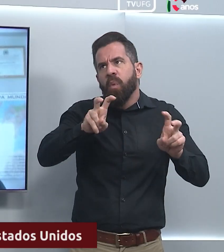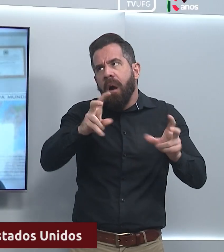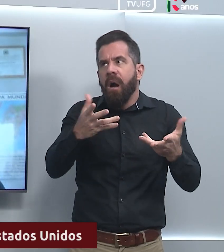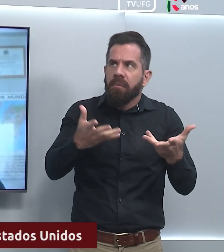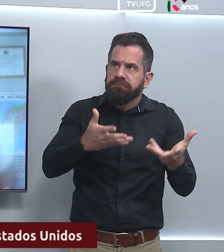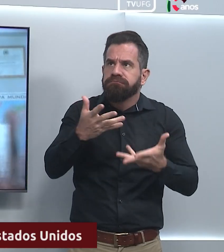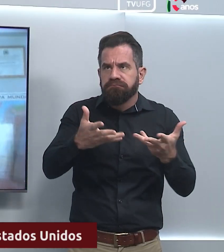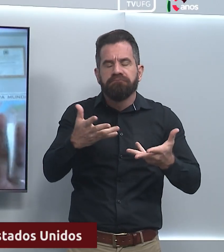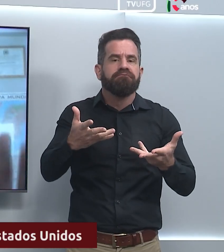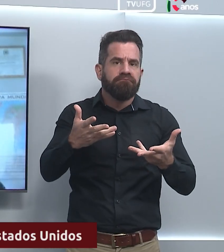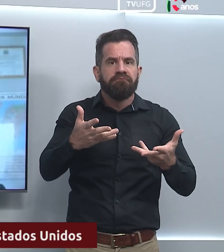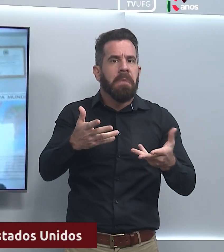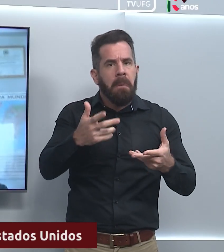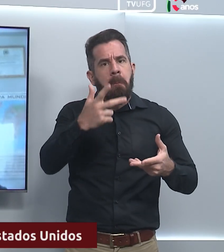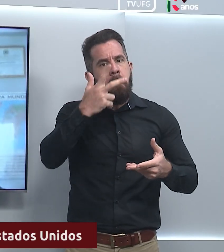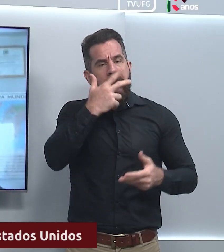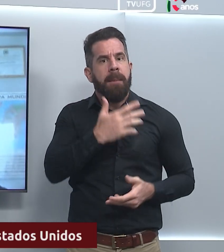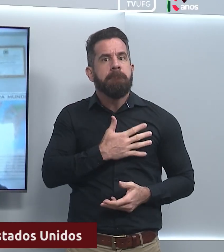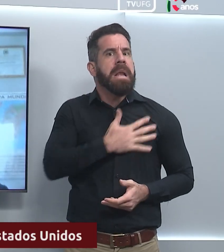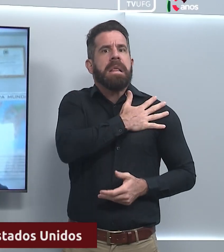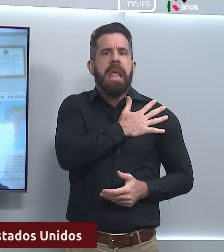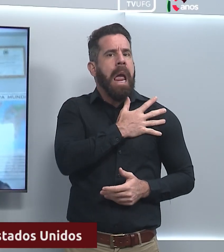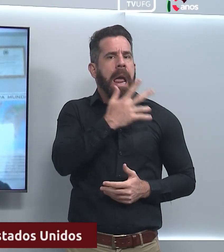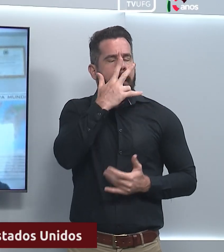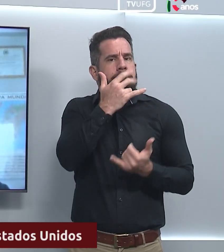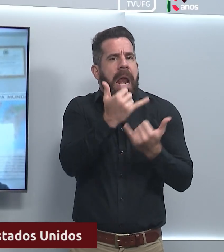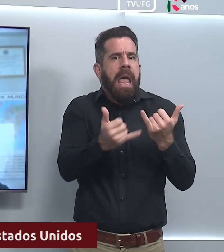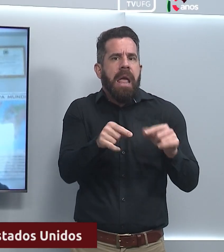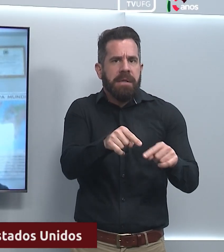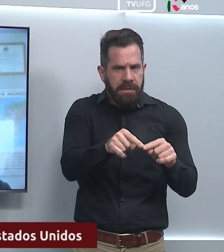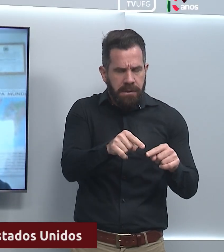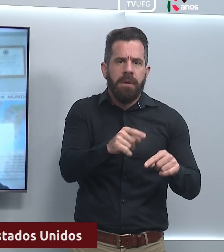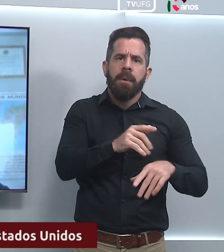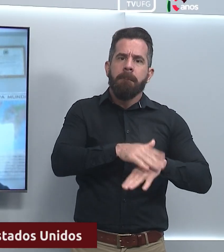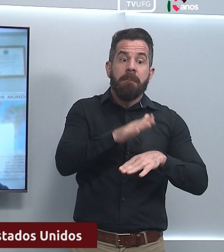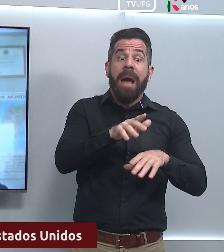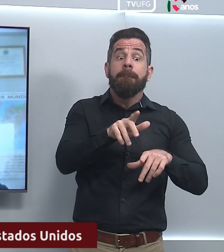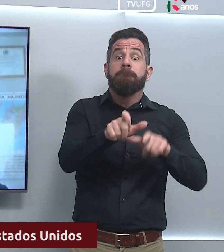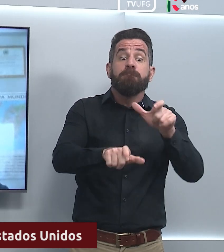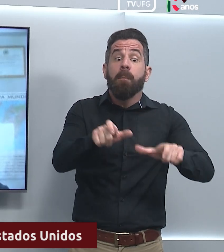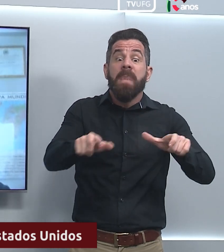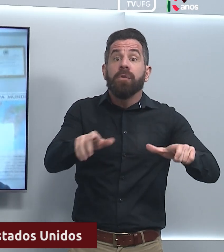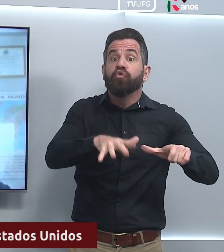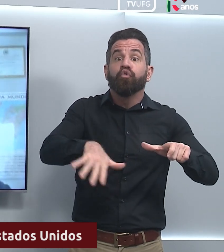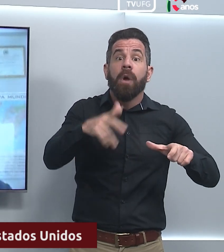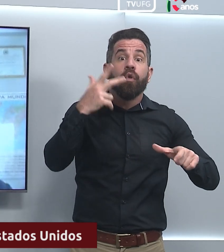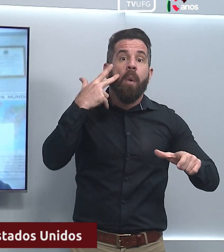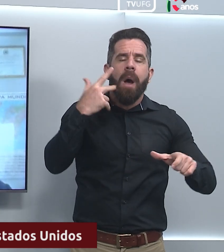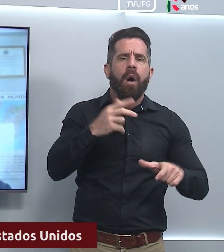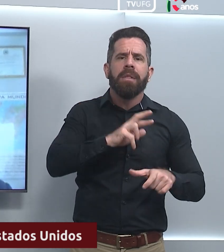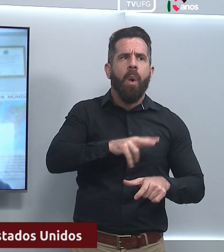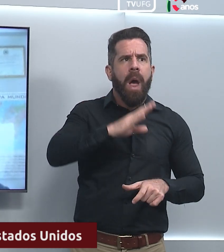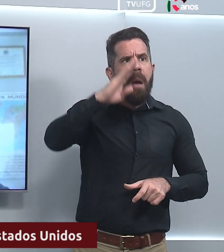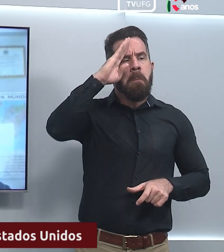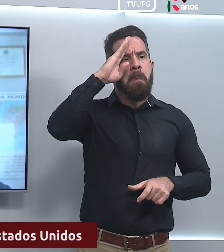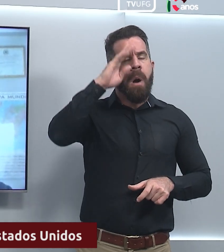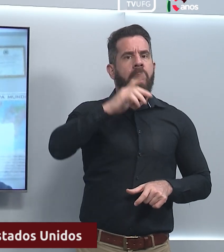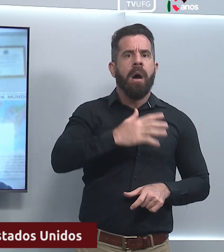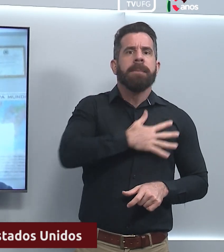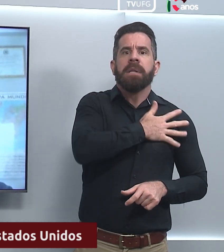ou terceira força militar popular da Venezuela. Na